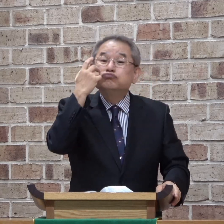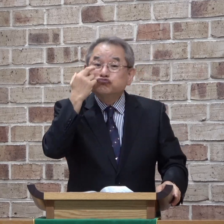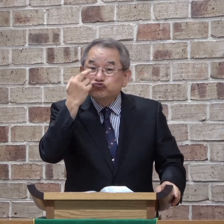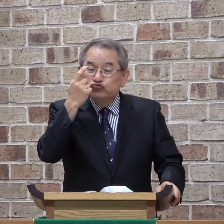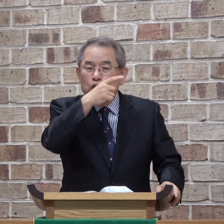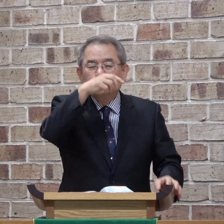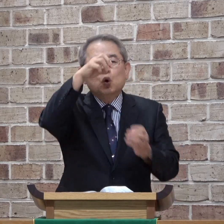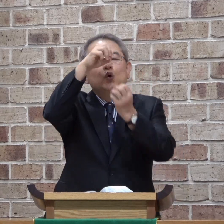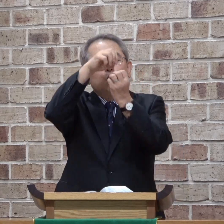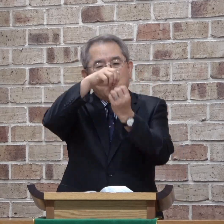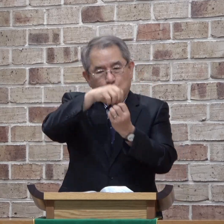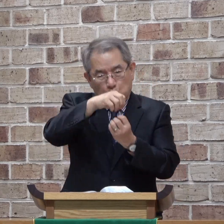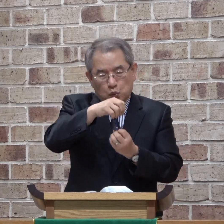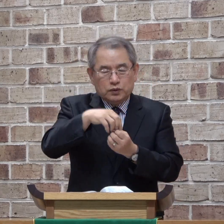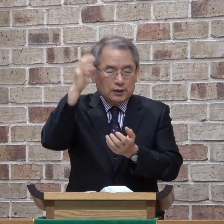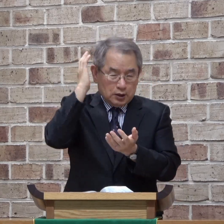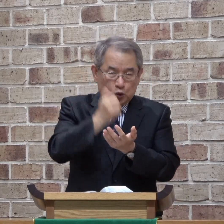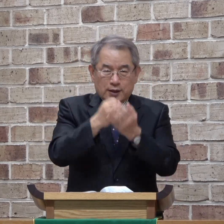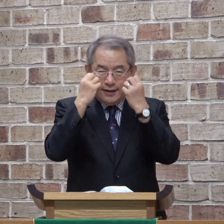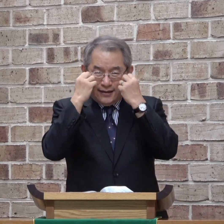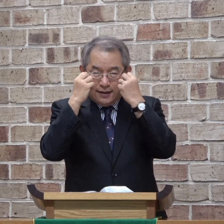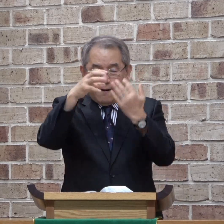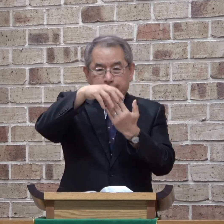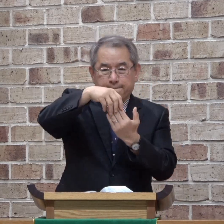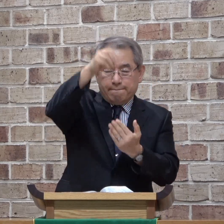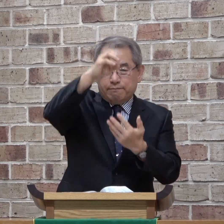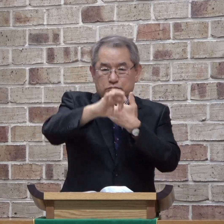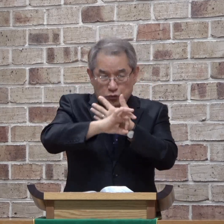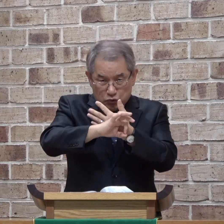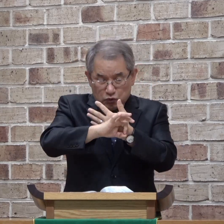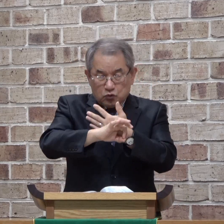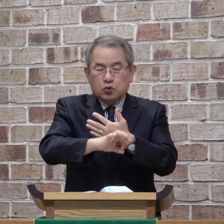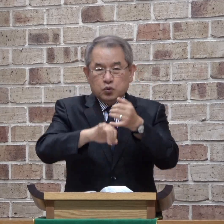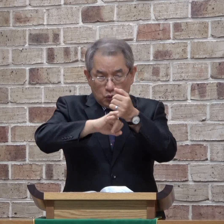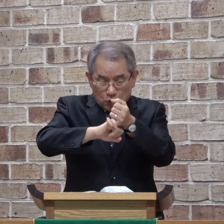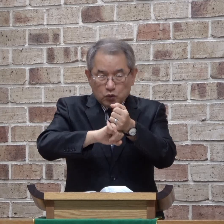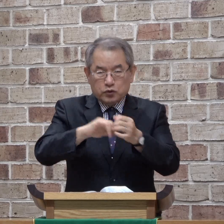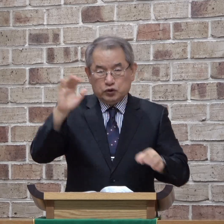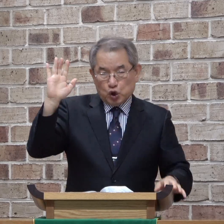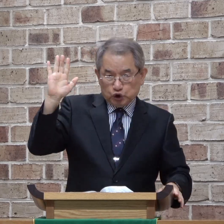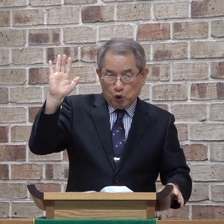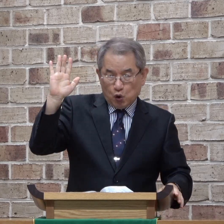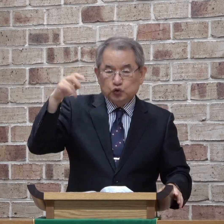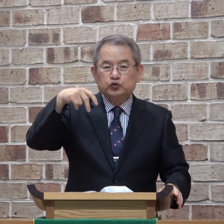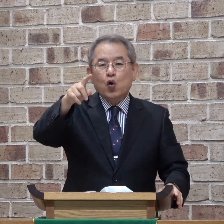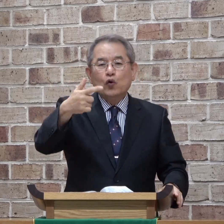예전부터 미국은 전통적으로 대통령이 새로 부임될 때 뽑히면 선서를 합니다.